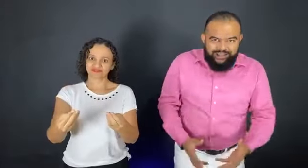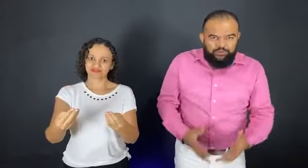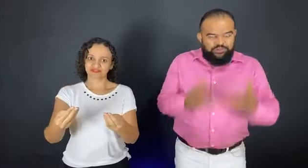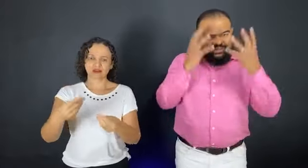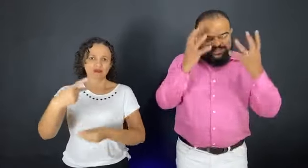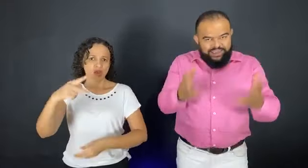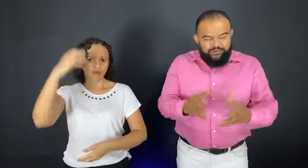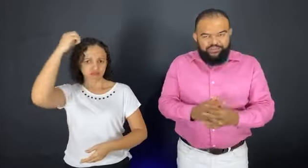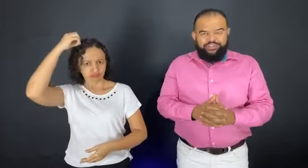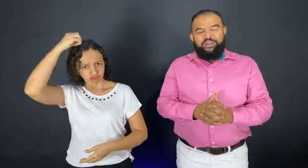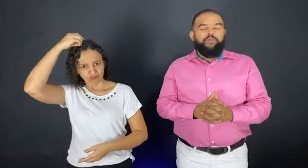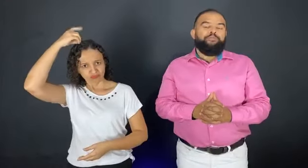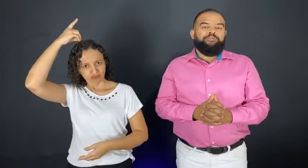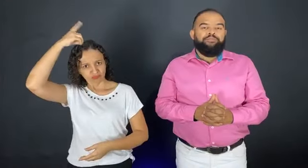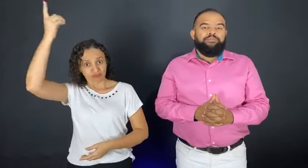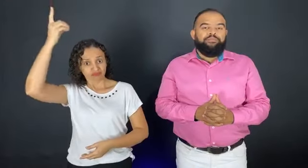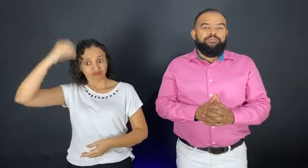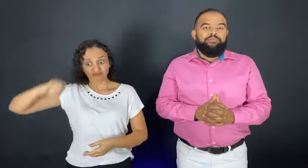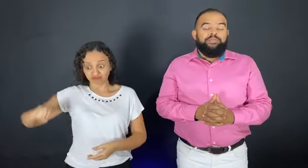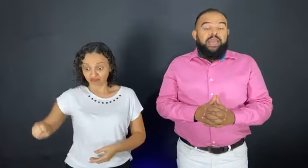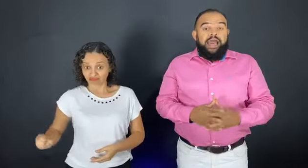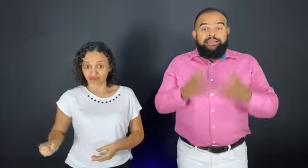e talentos que Deus te deu.